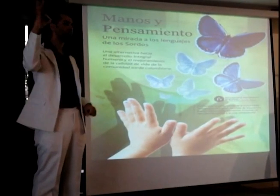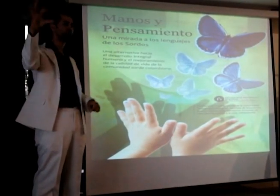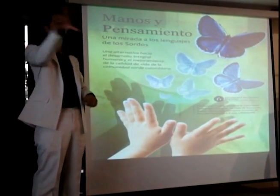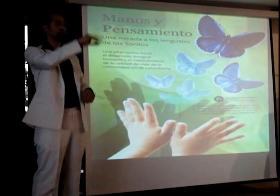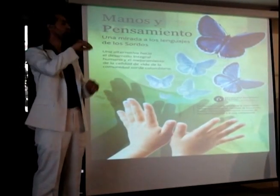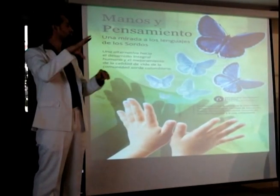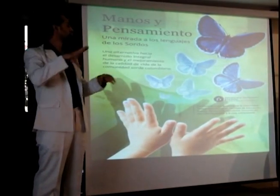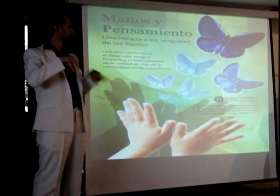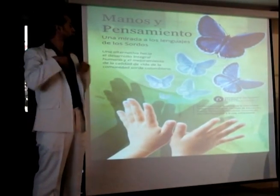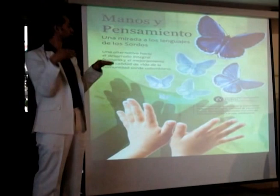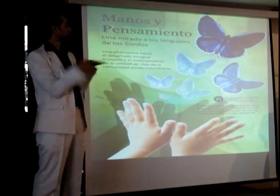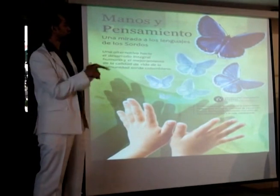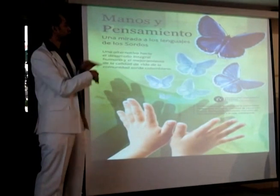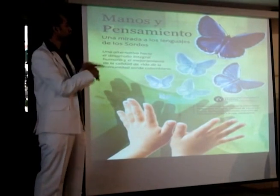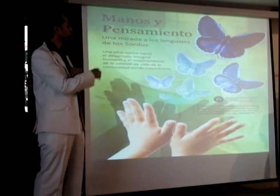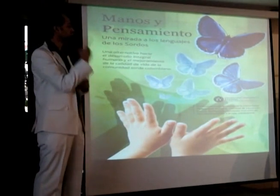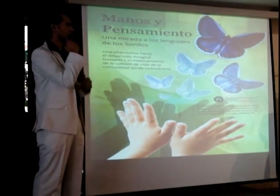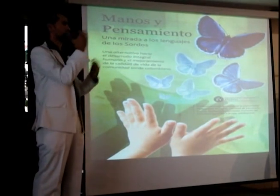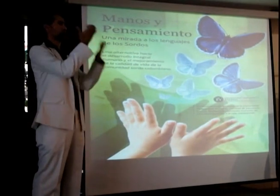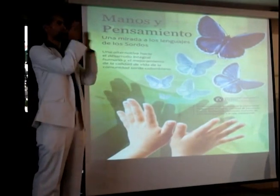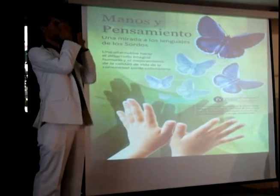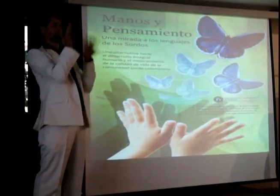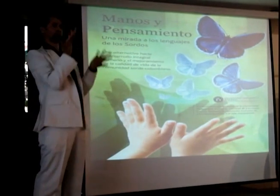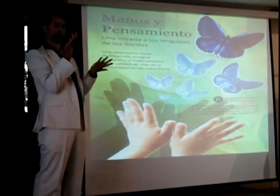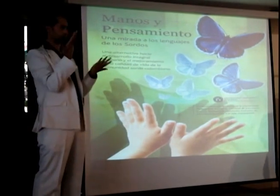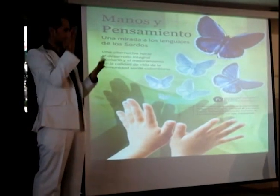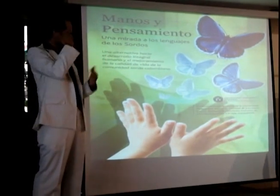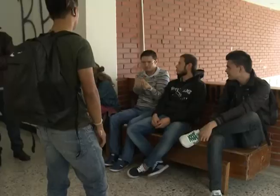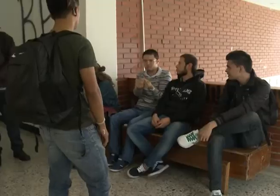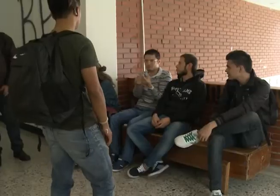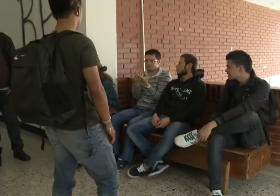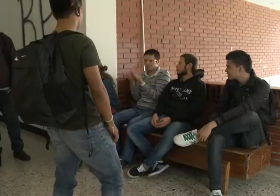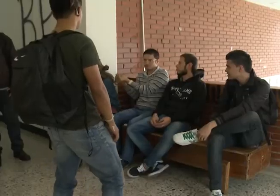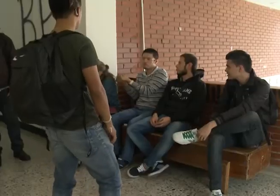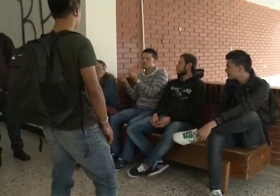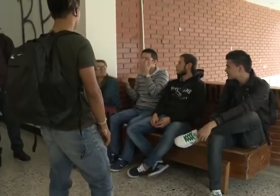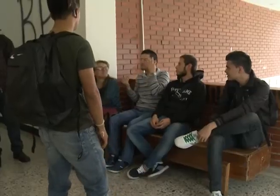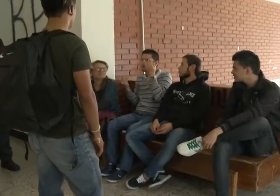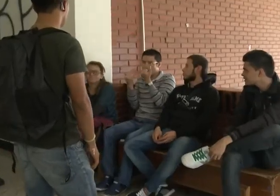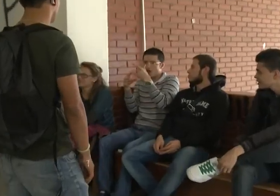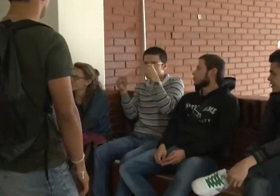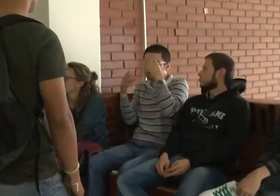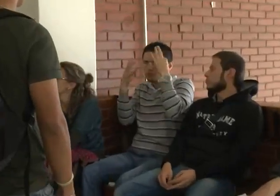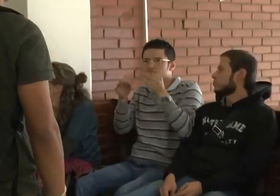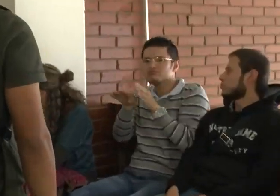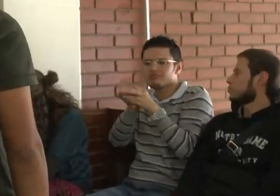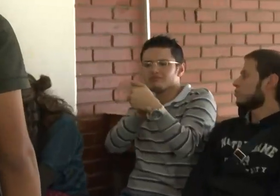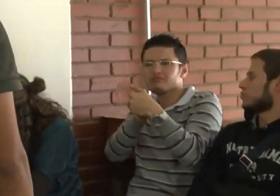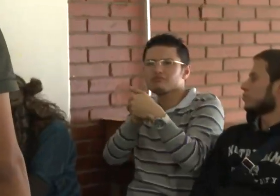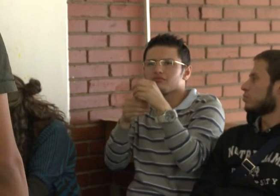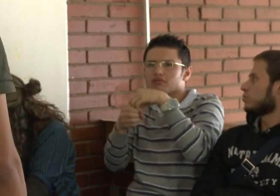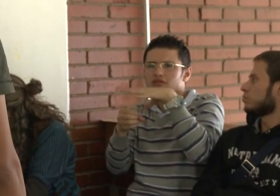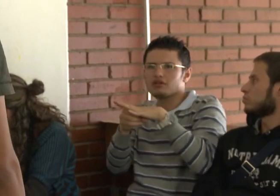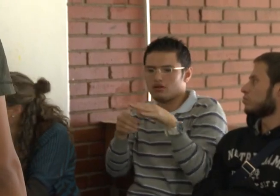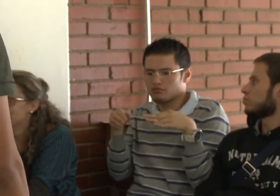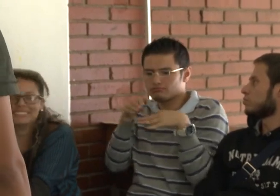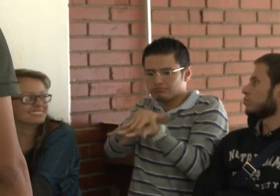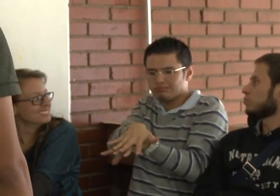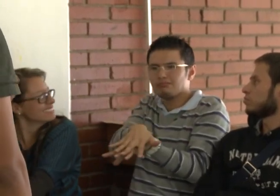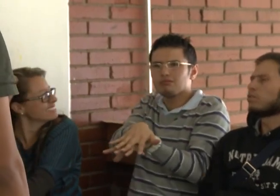El proyecto Manos y Pensamiento, inclusión de estudiantes sordos a la vida universitaria, desde 2003 ha contribuido